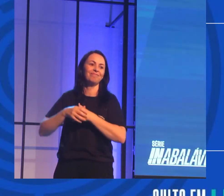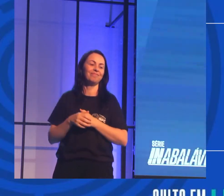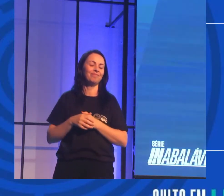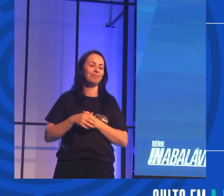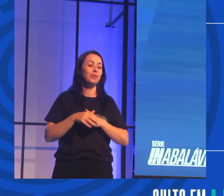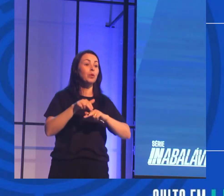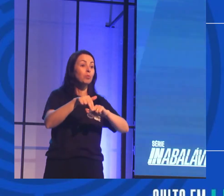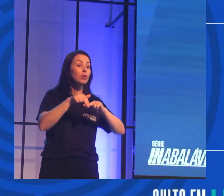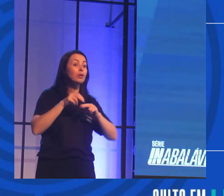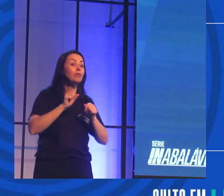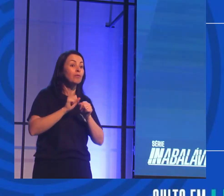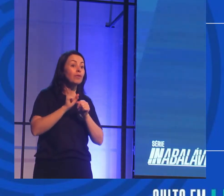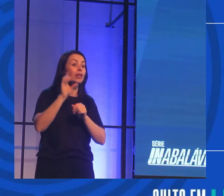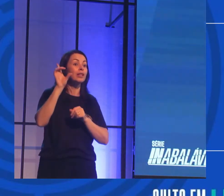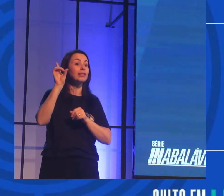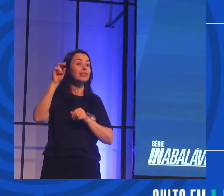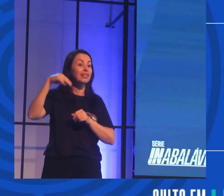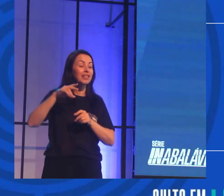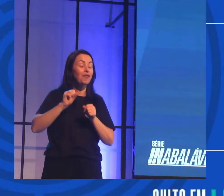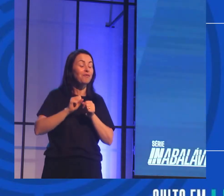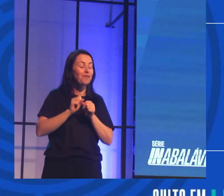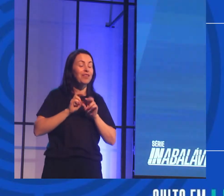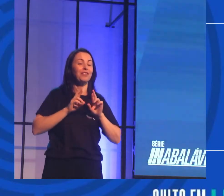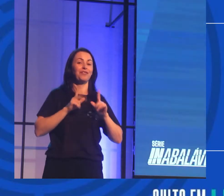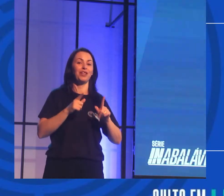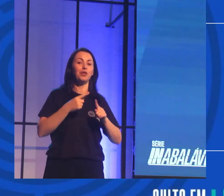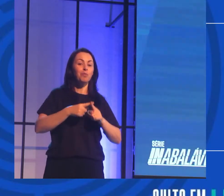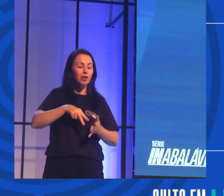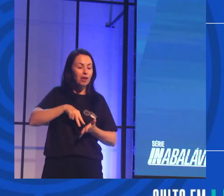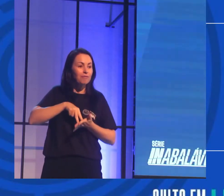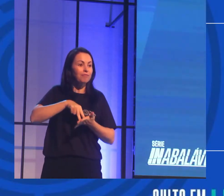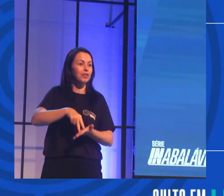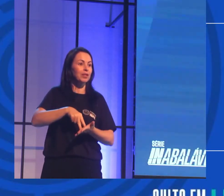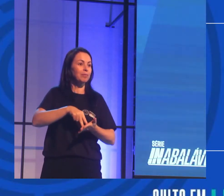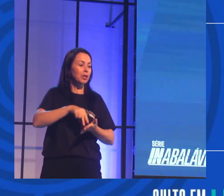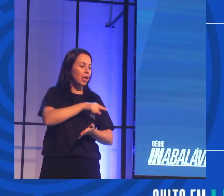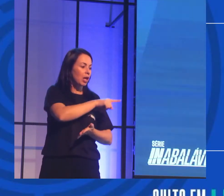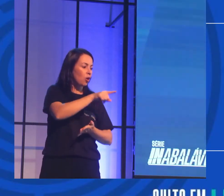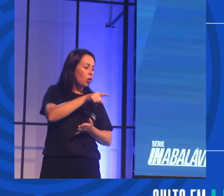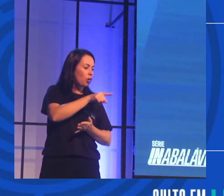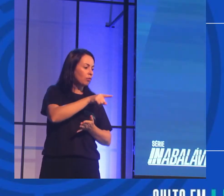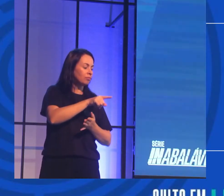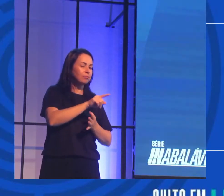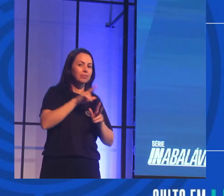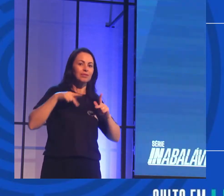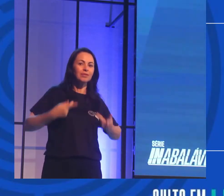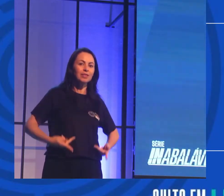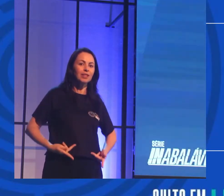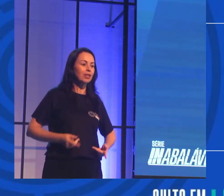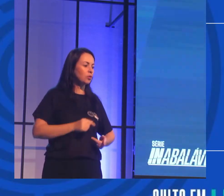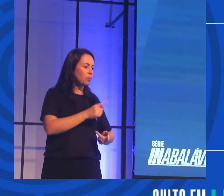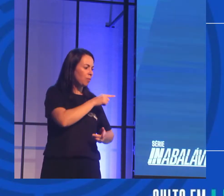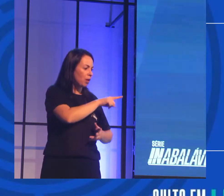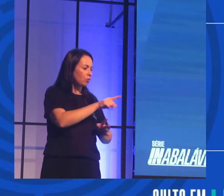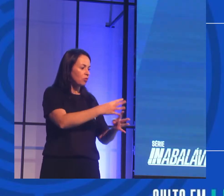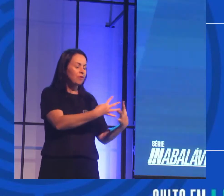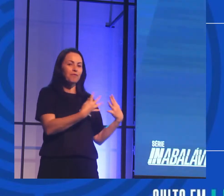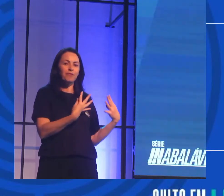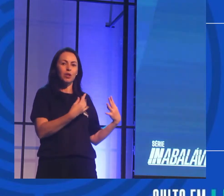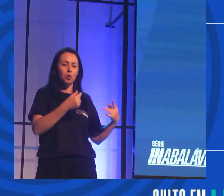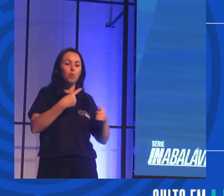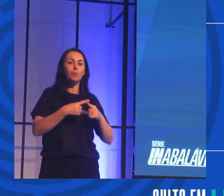Isso fez a diferença. Daniel ficou firme diante dos homens, porque ele se ajoelhou diante de